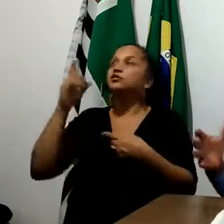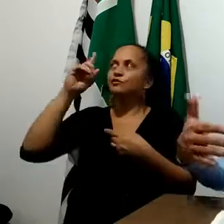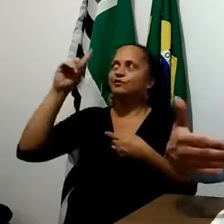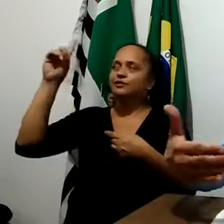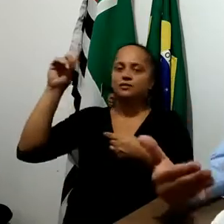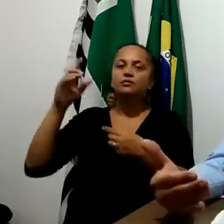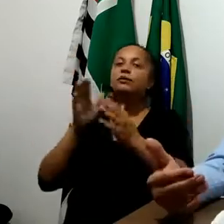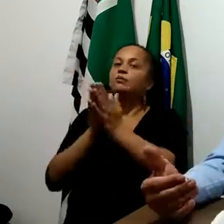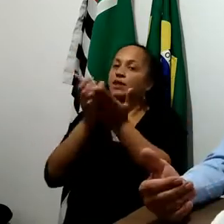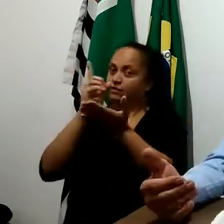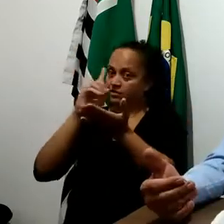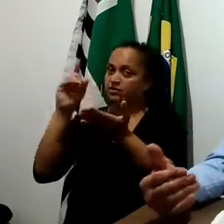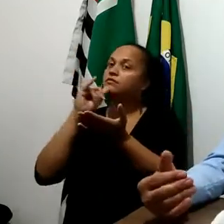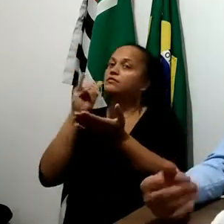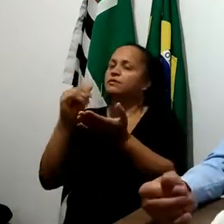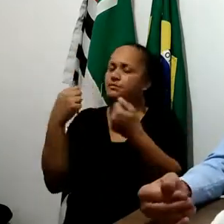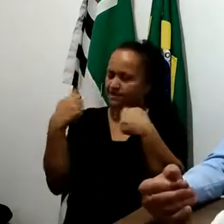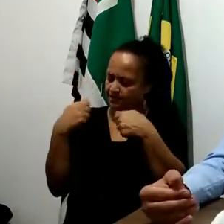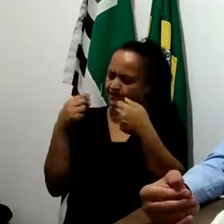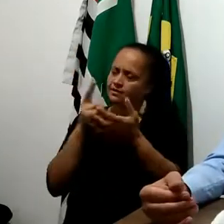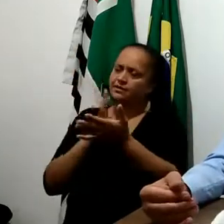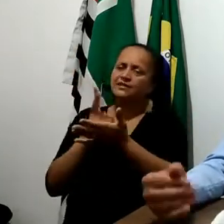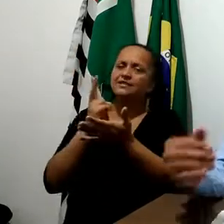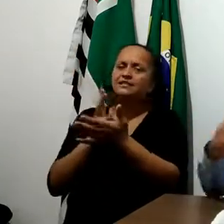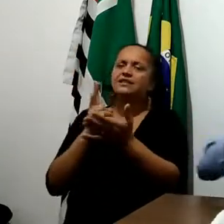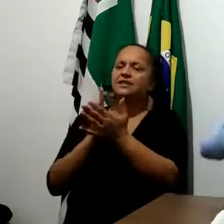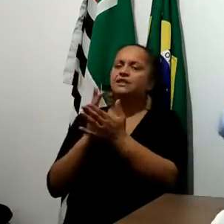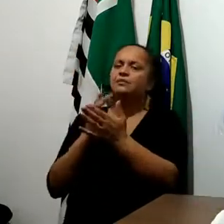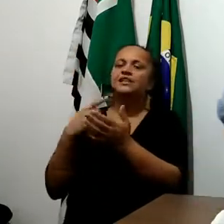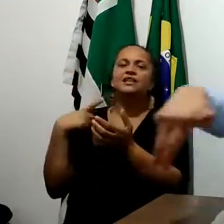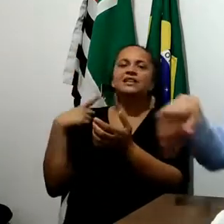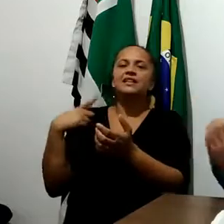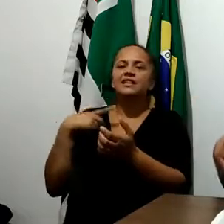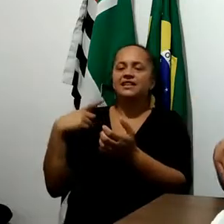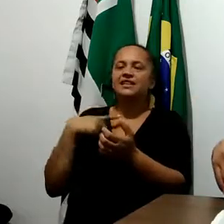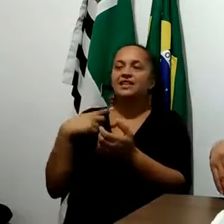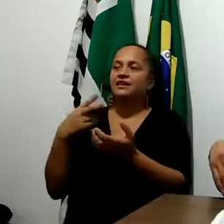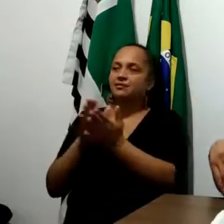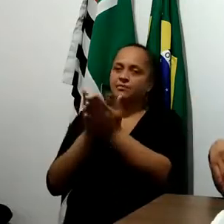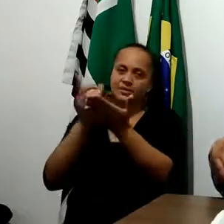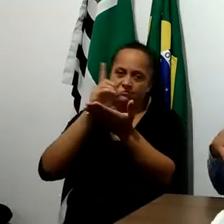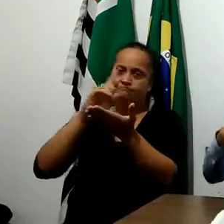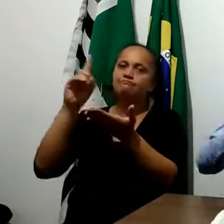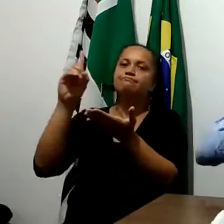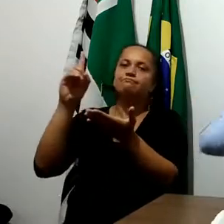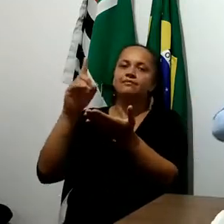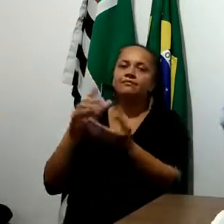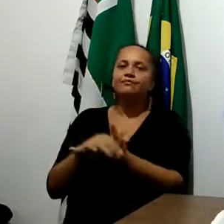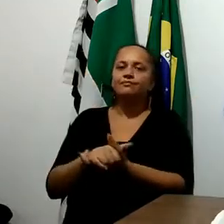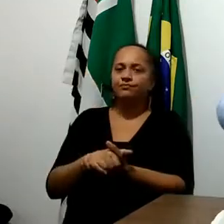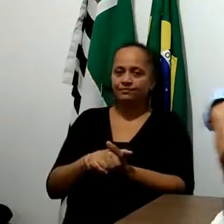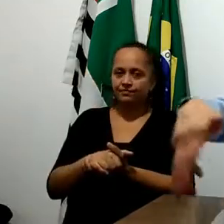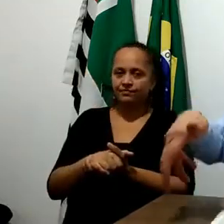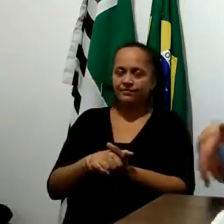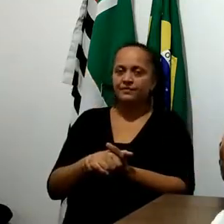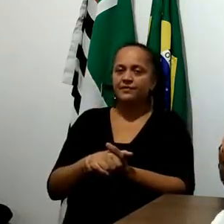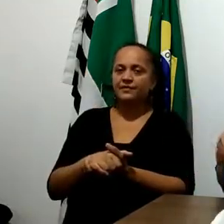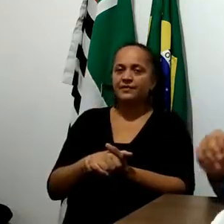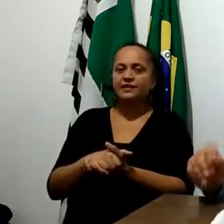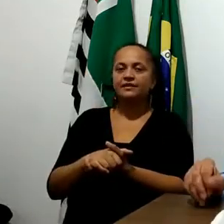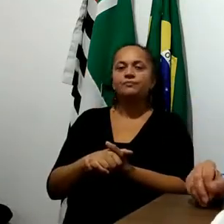nos cercar da palavra. O cinturão da verdade é isso, se cercar da verdade. Cinturão é